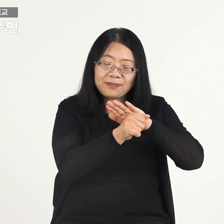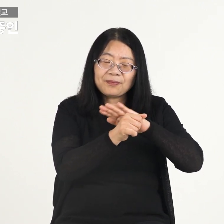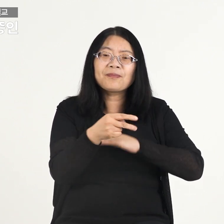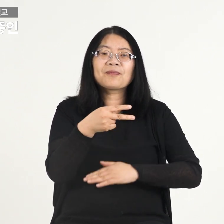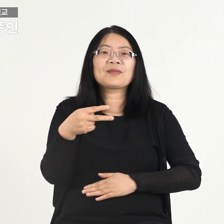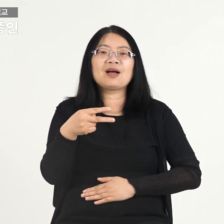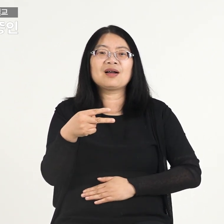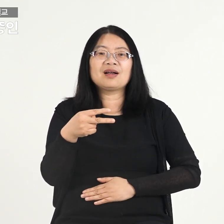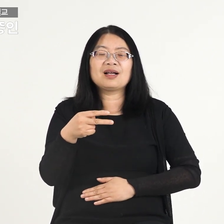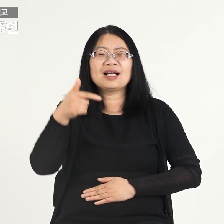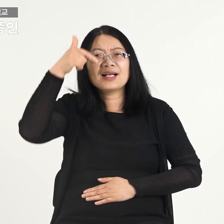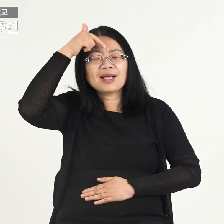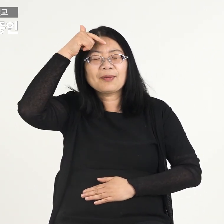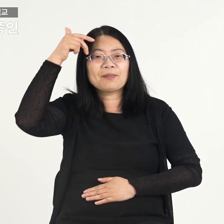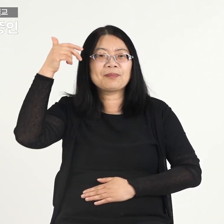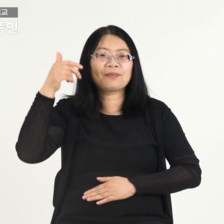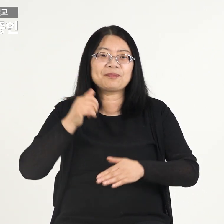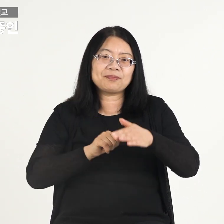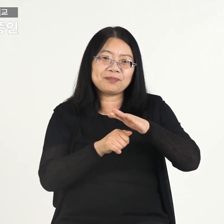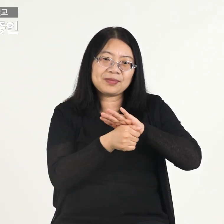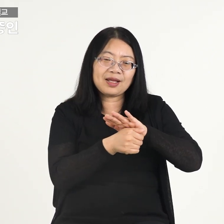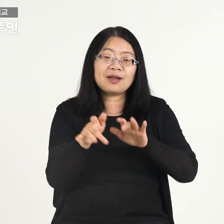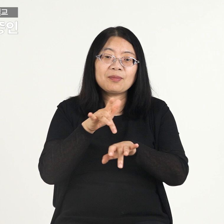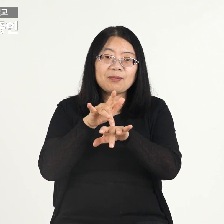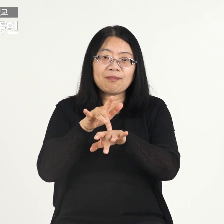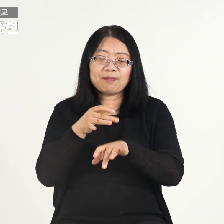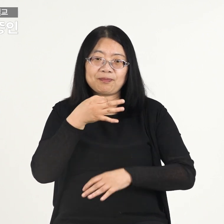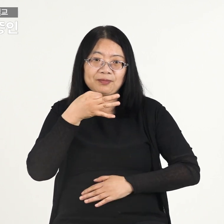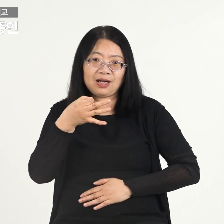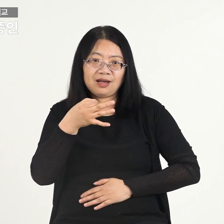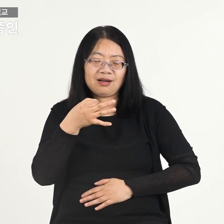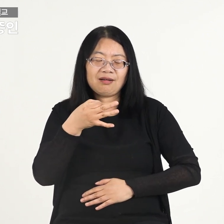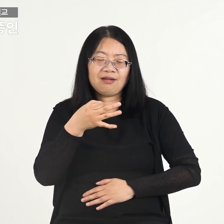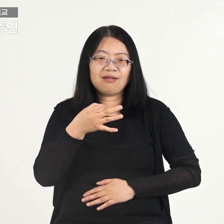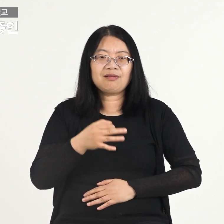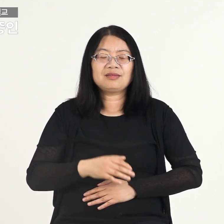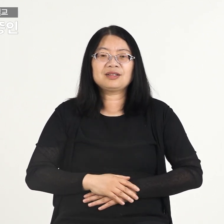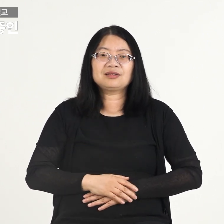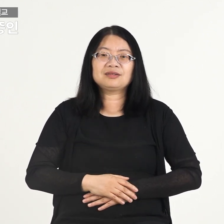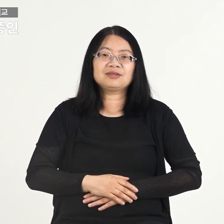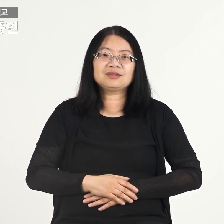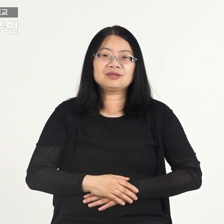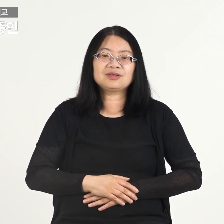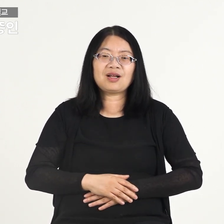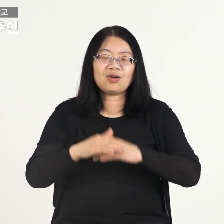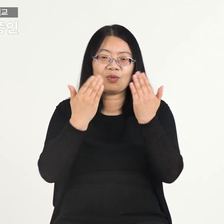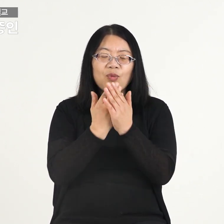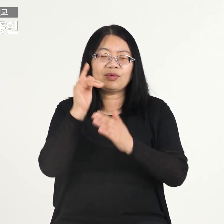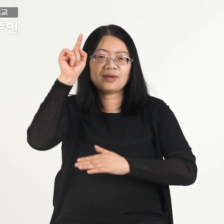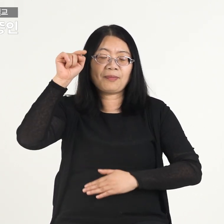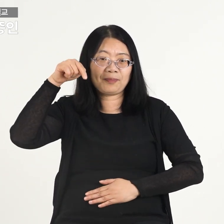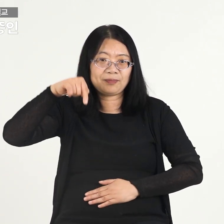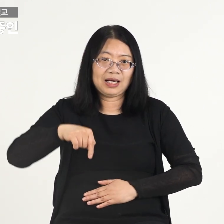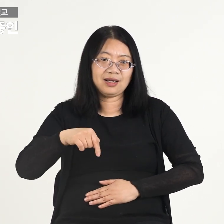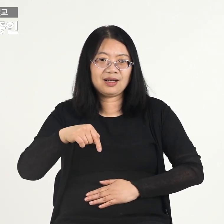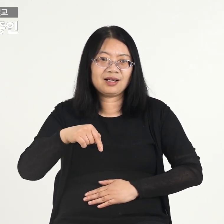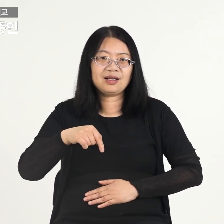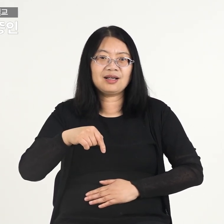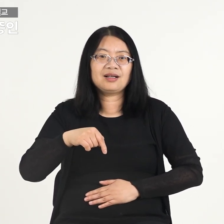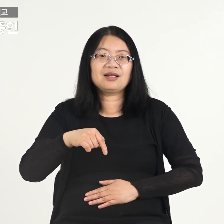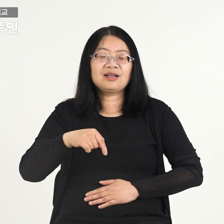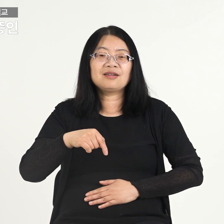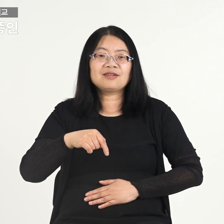곧 옛뱀, 곧 마귀라고도 하고 사탄이라고도 하며 온 천하를 꿰는